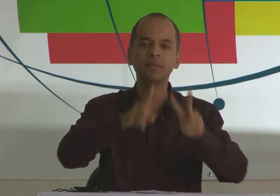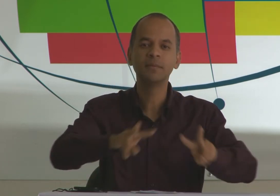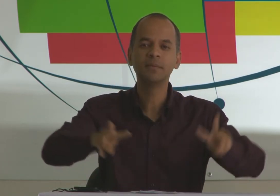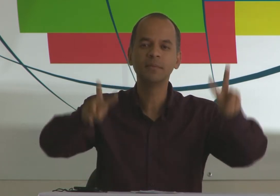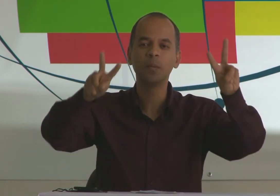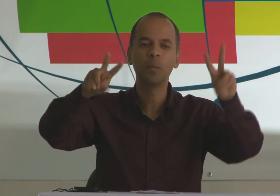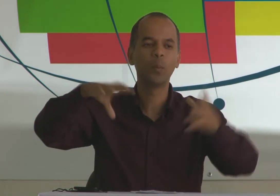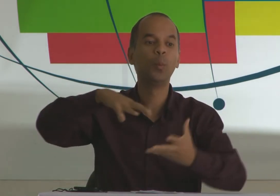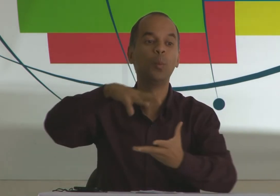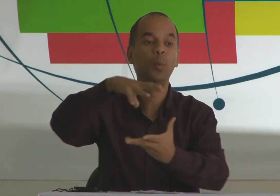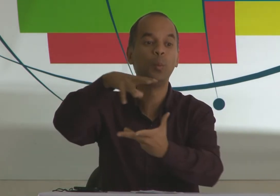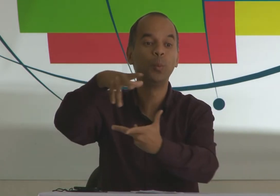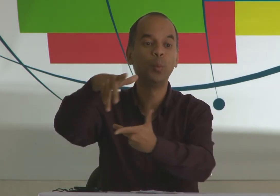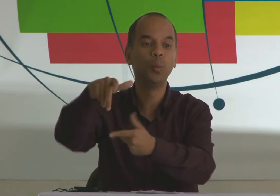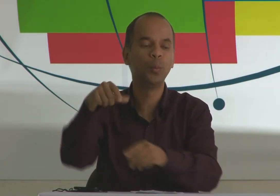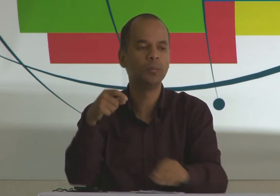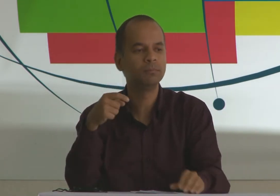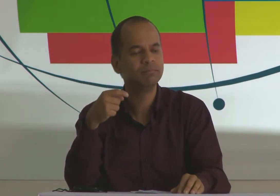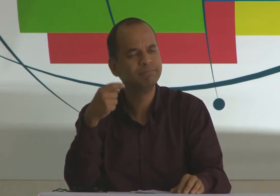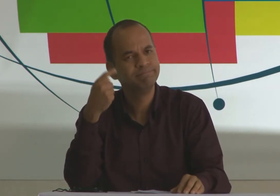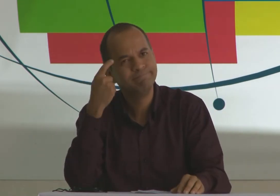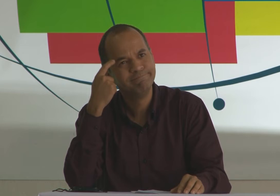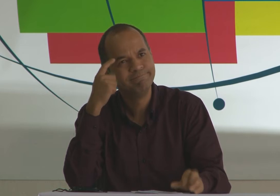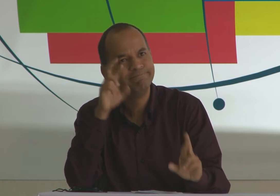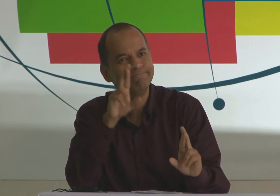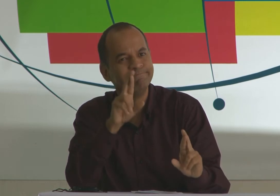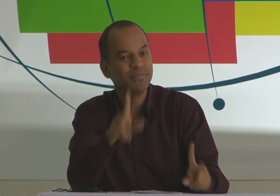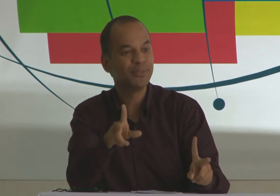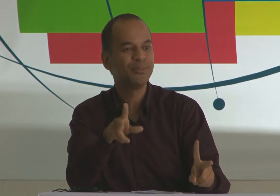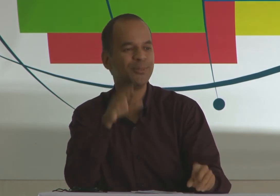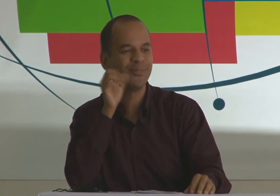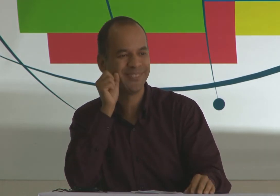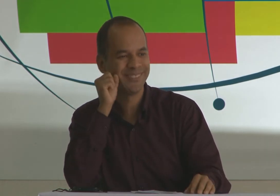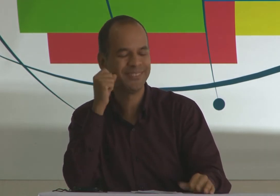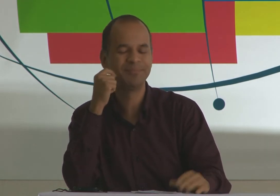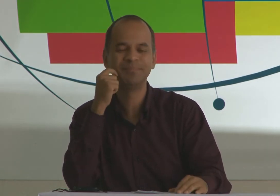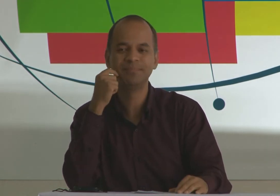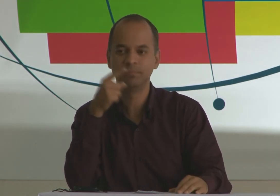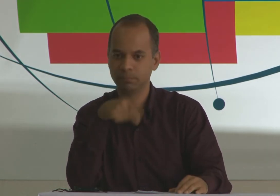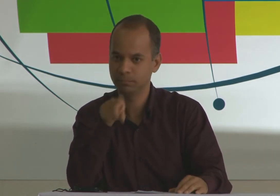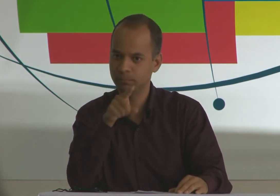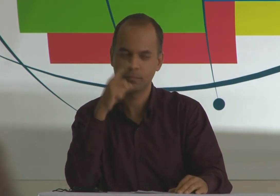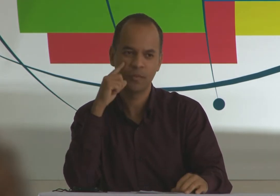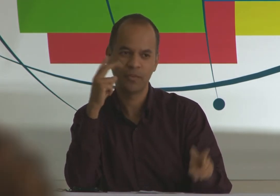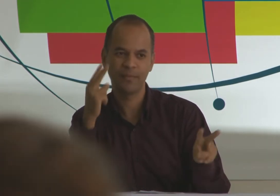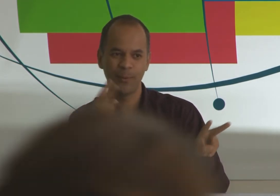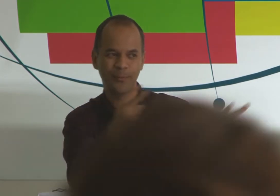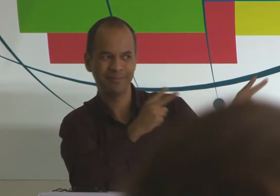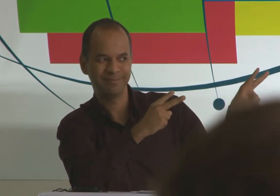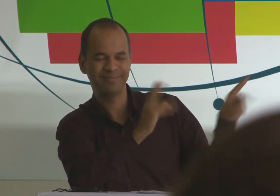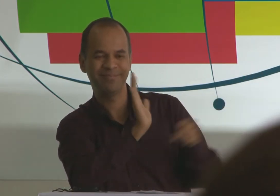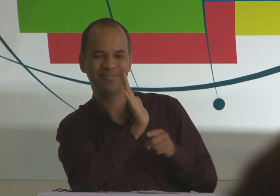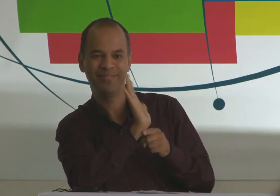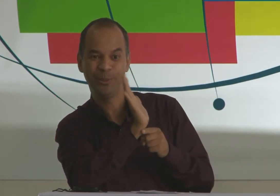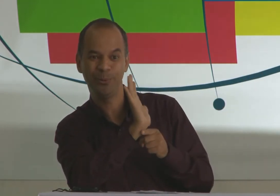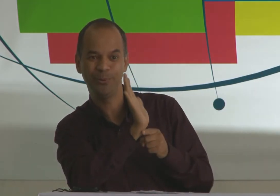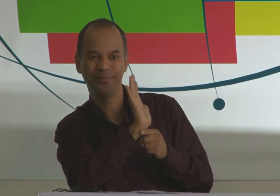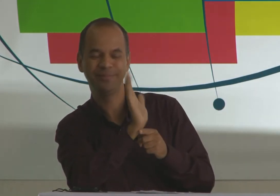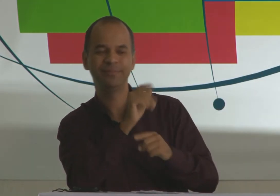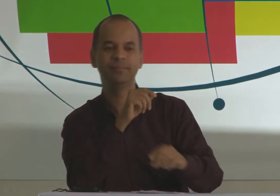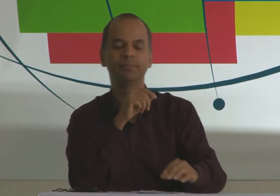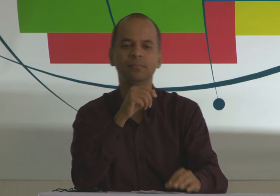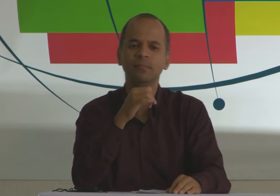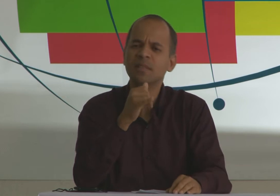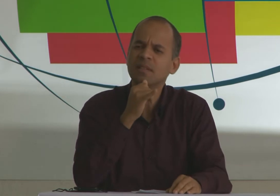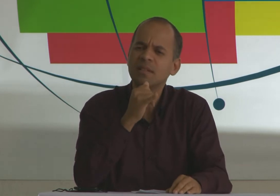precisa pensar, por exemplo, que o surdo se desenvolve através de uma perspectiva visual da observação do mundo. Então, vocês ouvintes, por